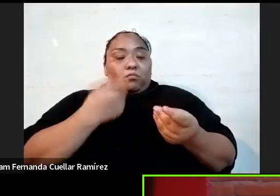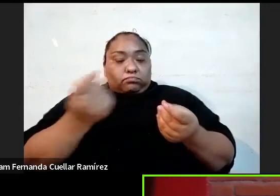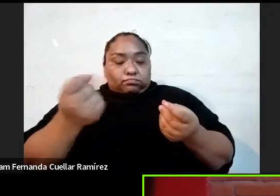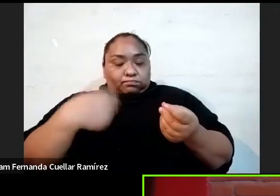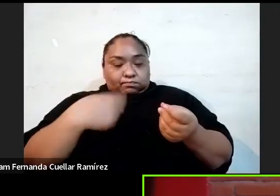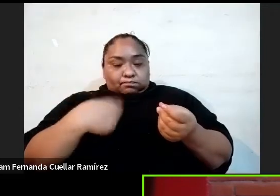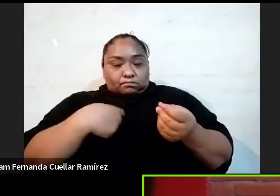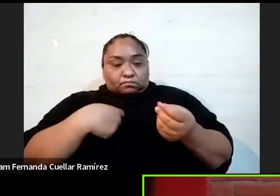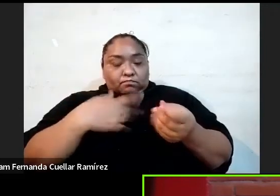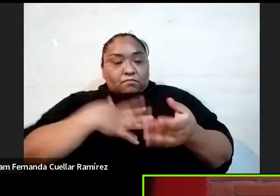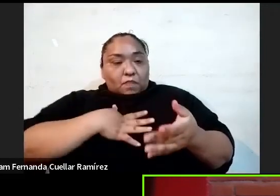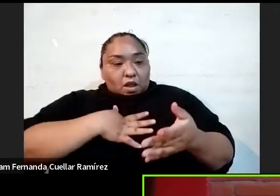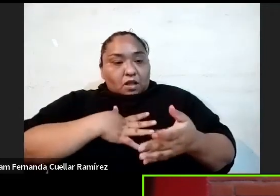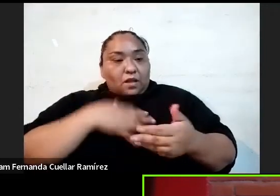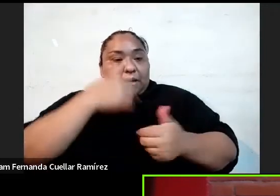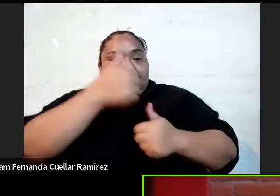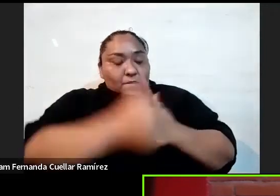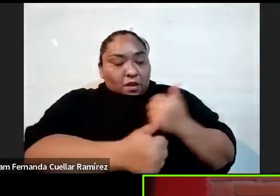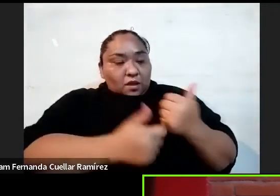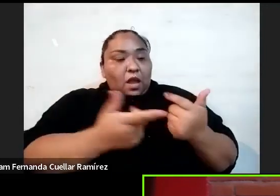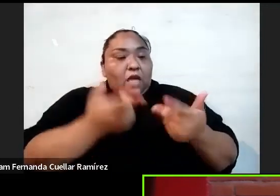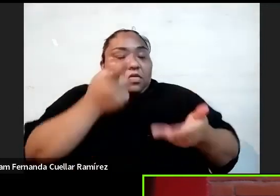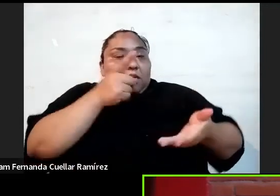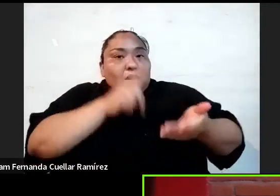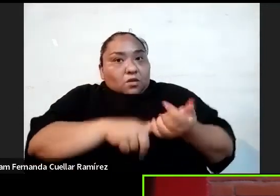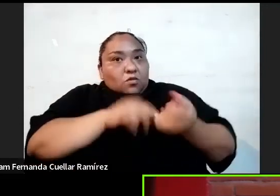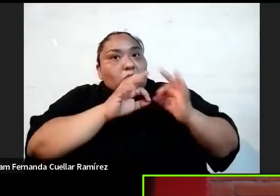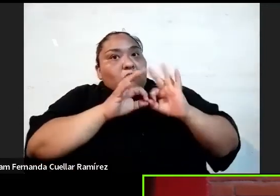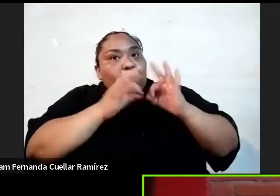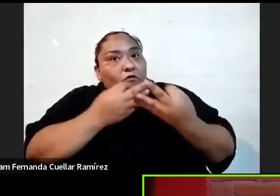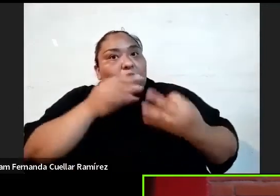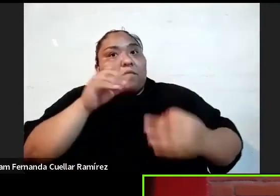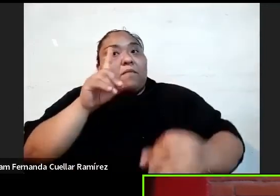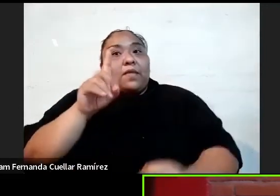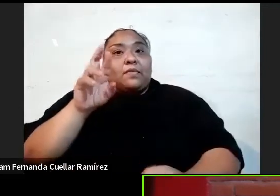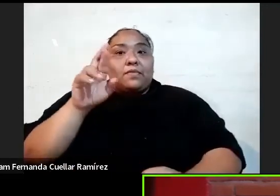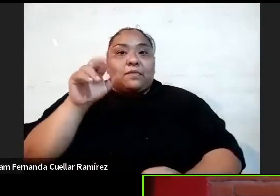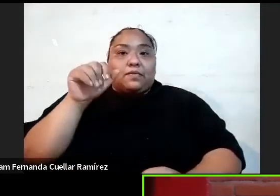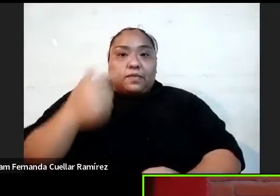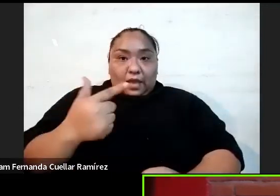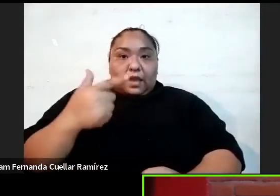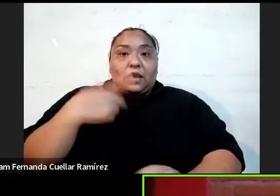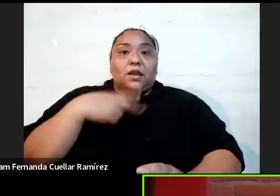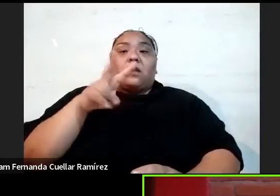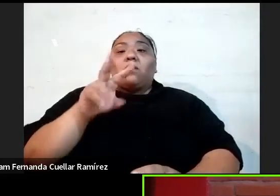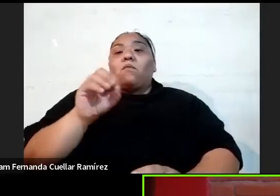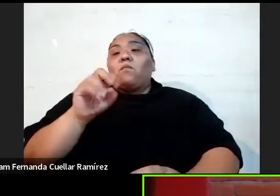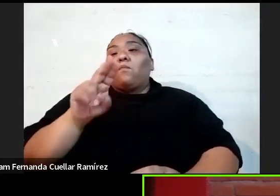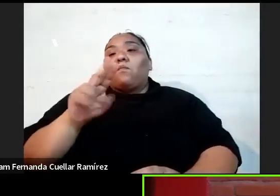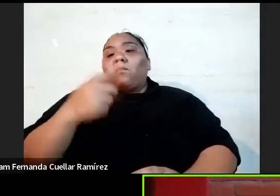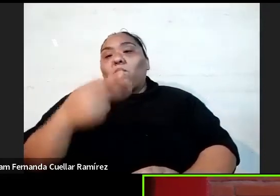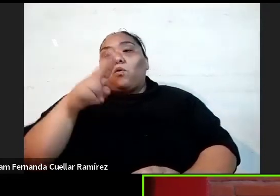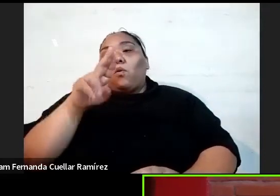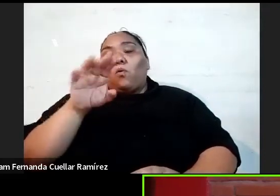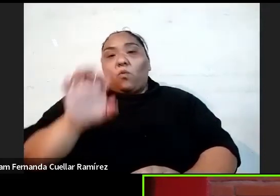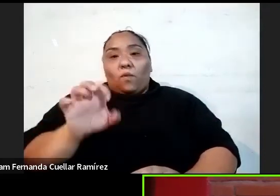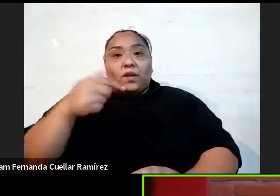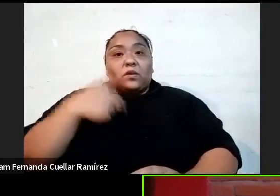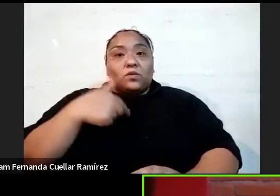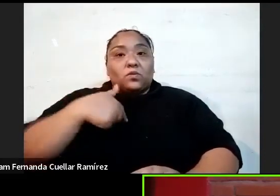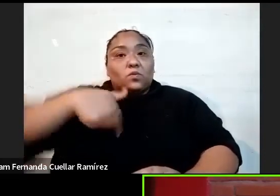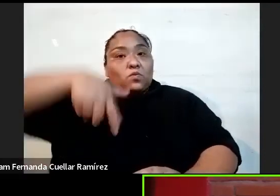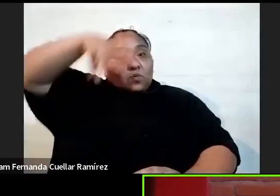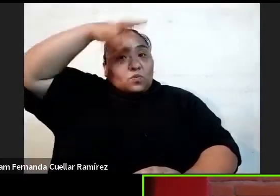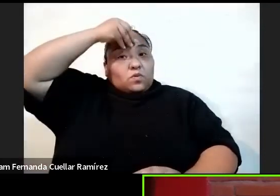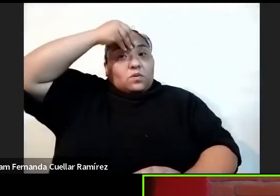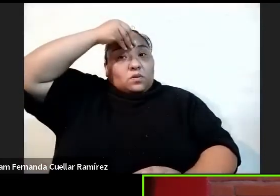carrera en el drag. Pero no solo en el drag, sino también, por ejemplo, en el bow, en el cual he aprendido mucho gracias